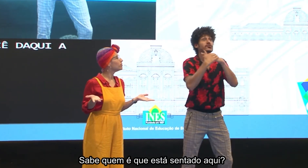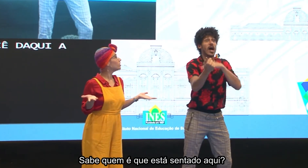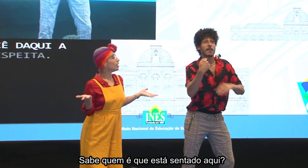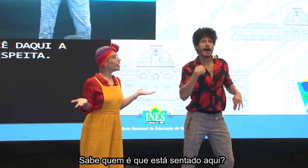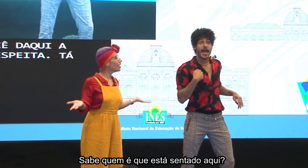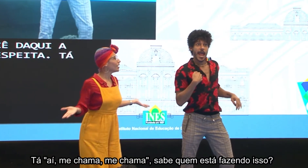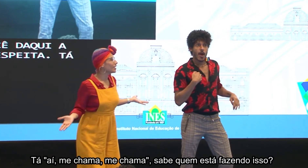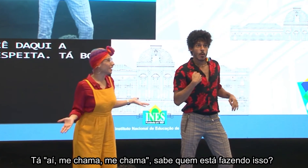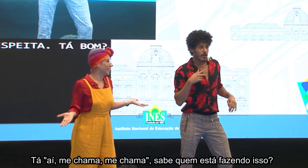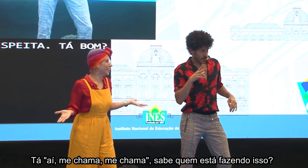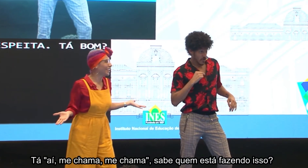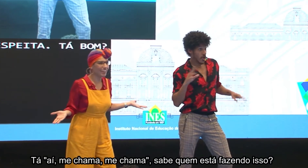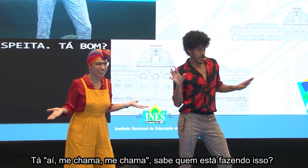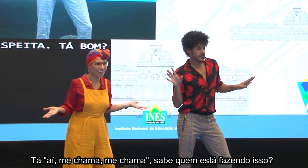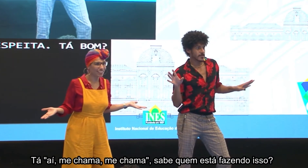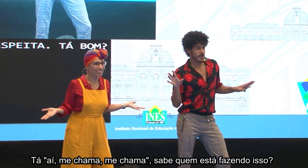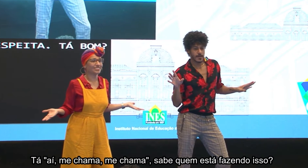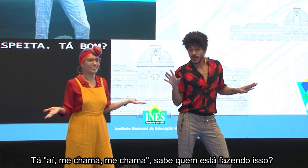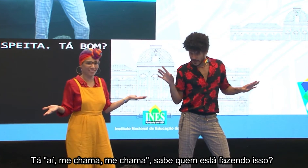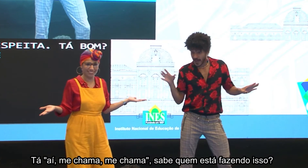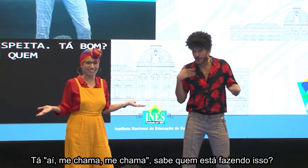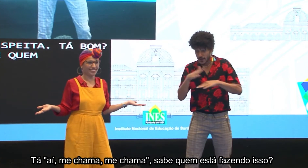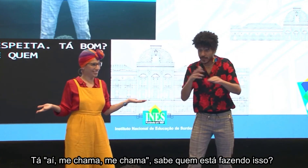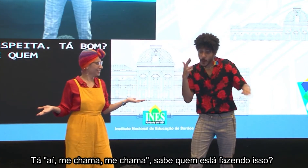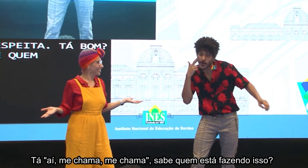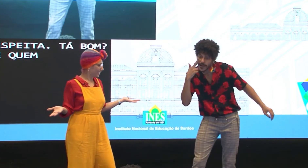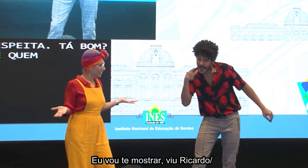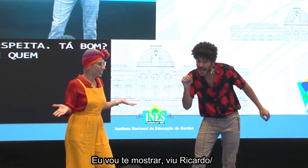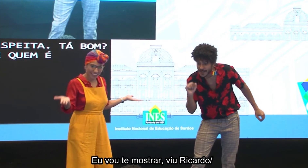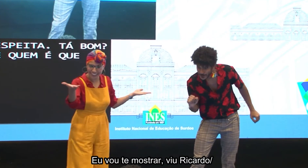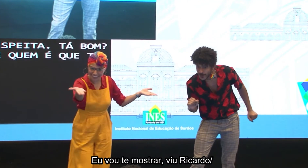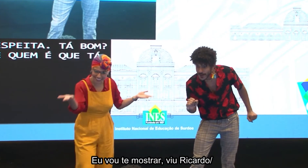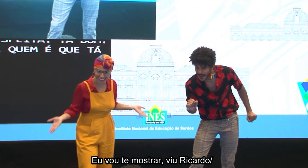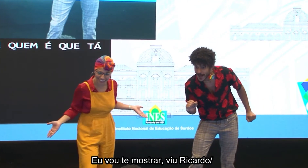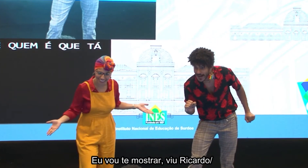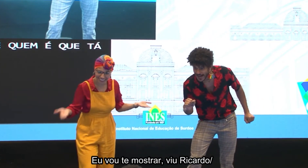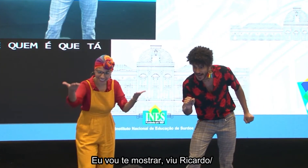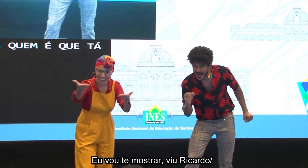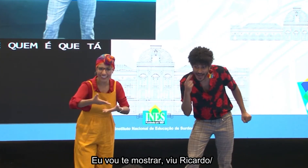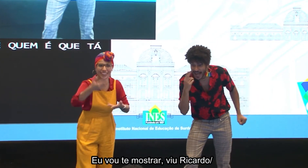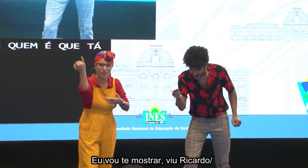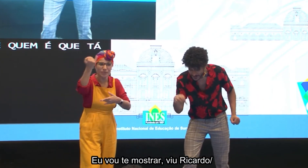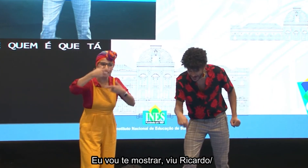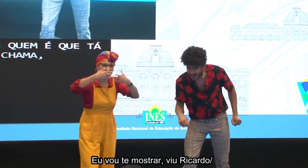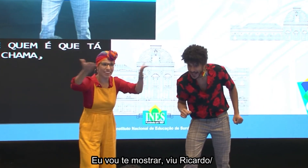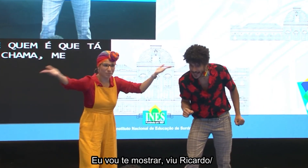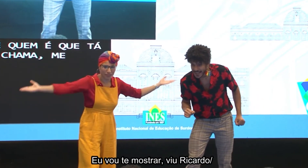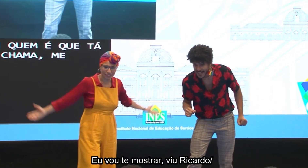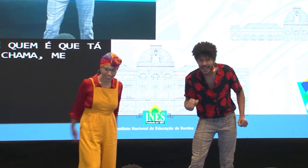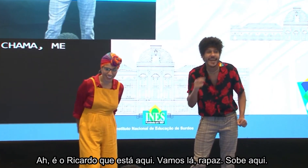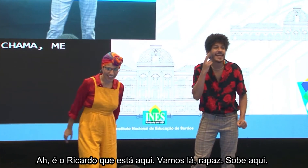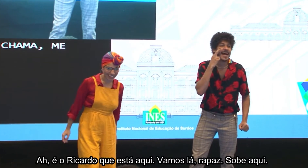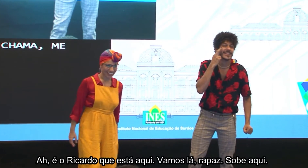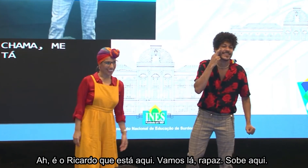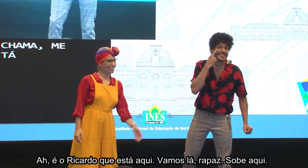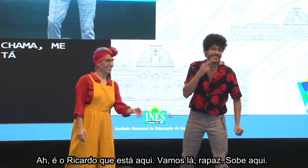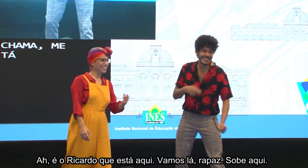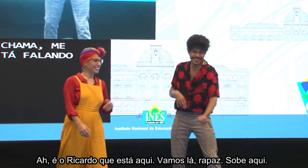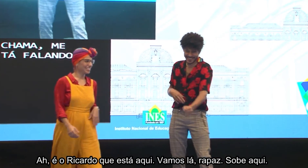aqui? Ah, me chama, me chama. Sabe quem tá falando isso? Eu vou te mostrar, viu, Ricardo? Ah, é o Ricardo que tá